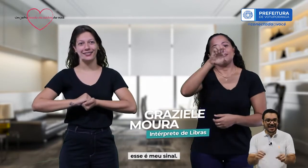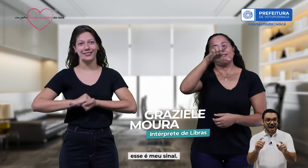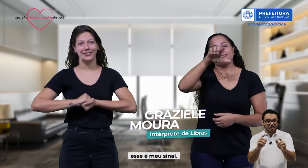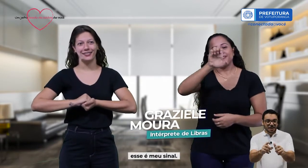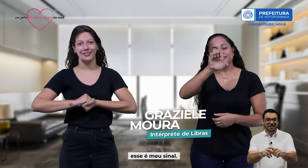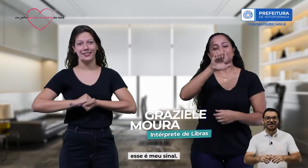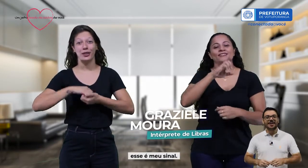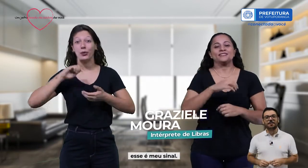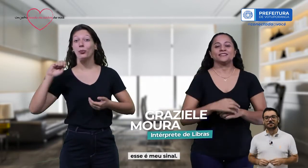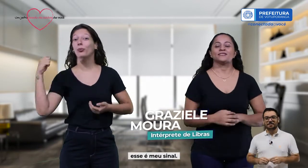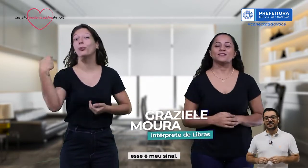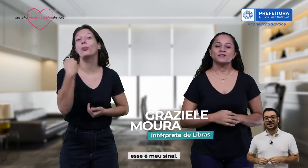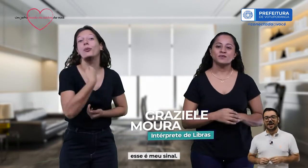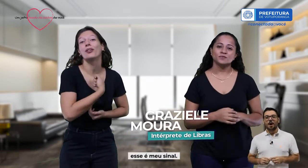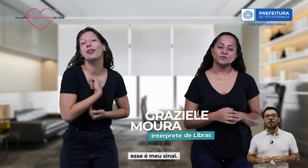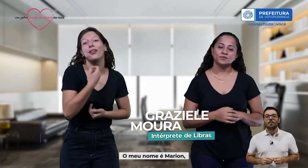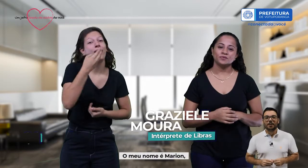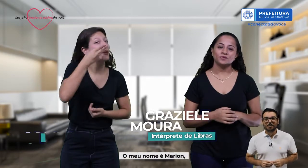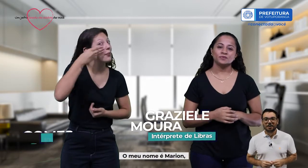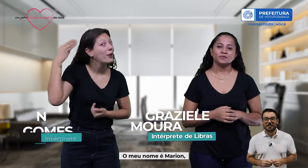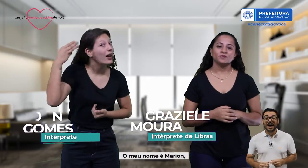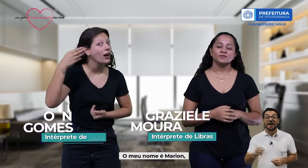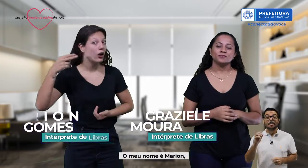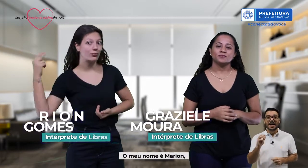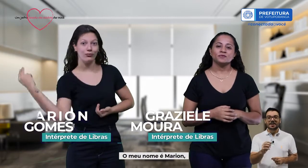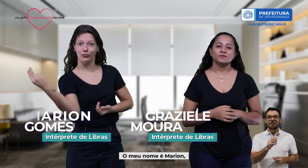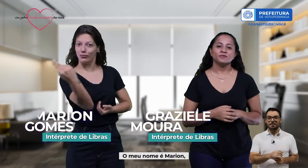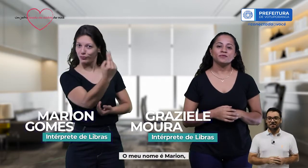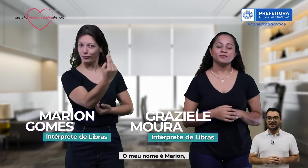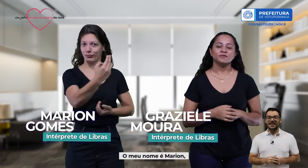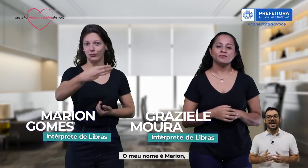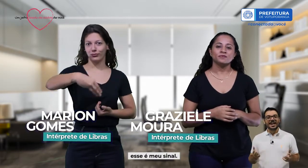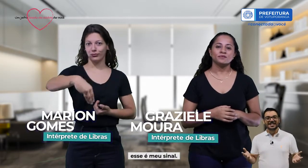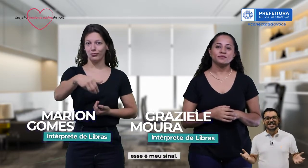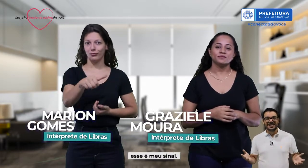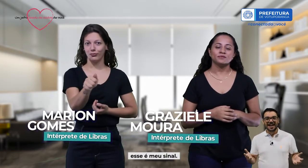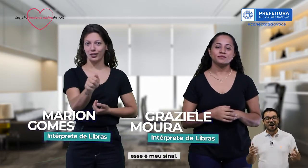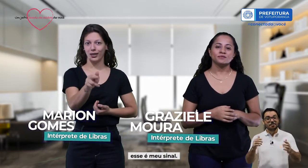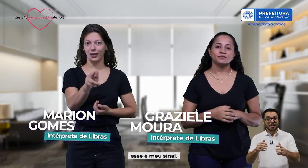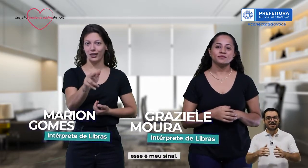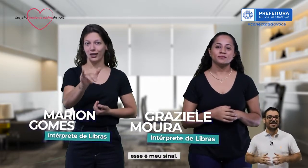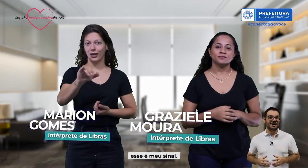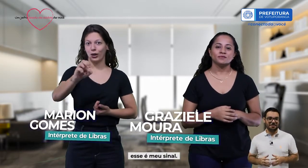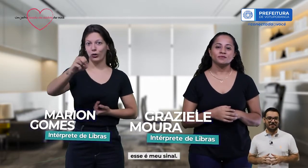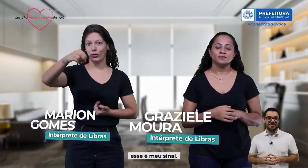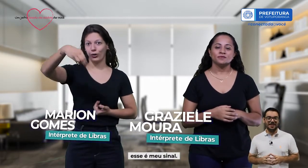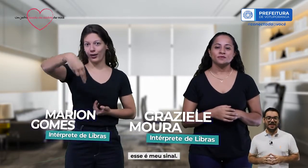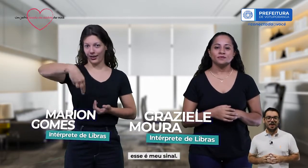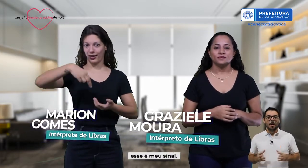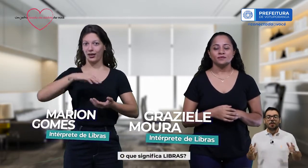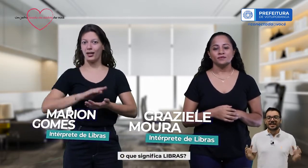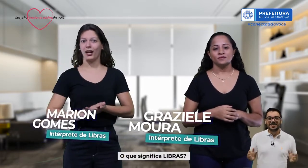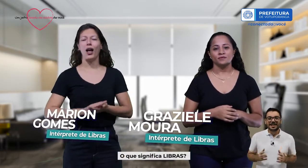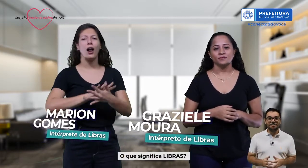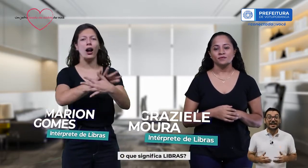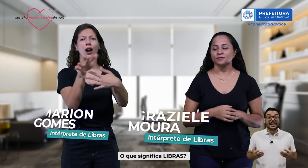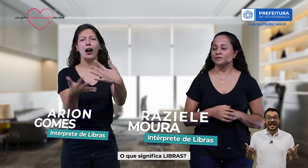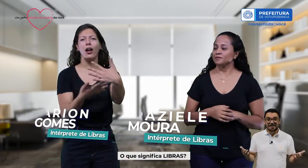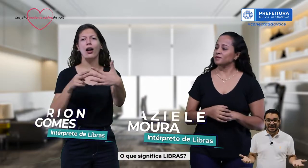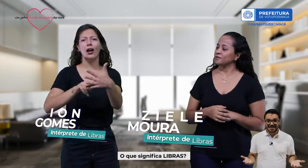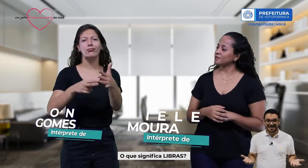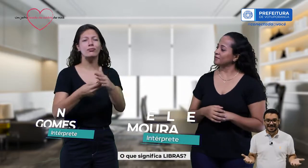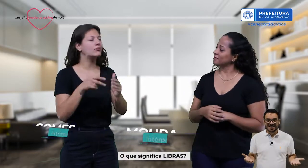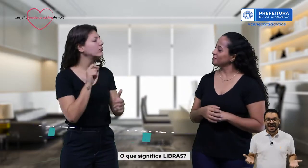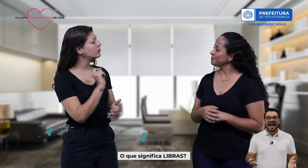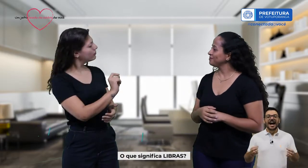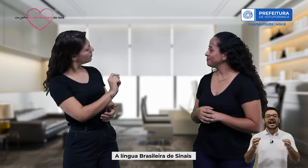esse é o meu sinal. O meu nome é Marion, esse é o meu sinal. O que significa